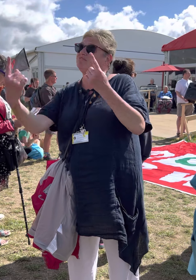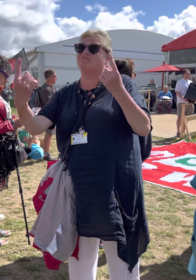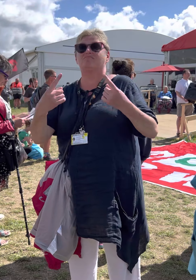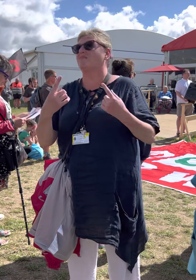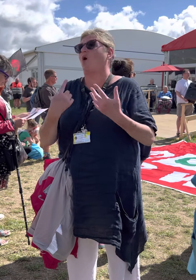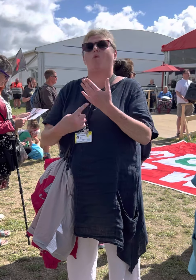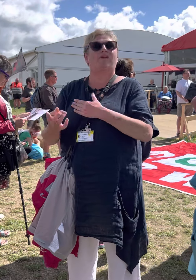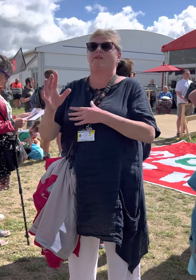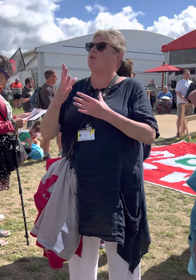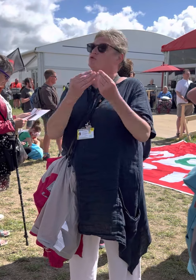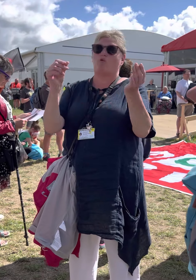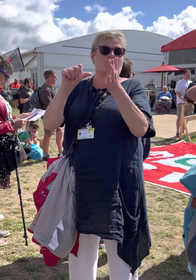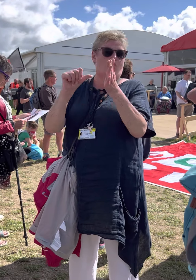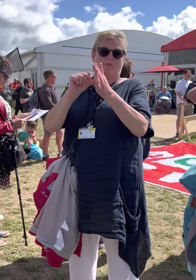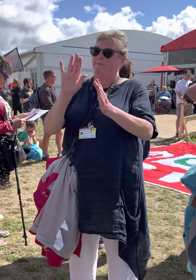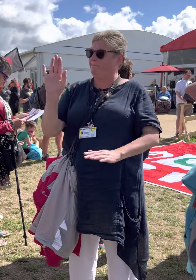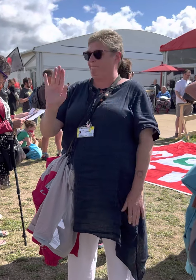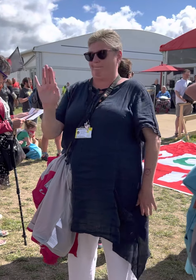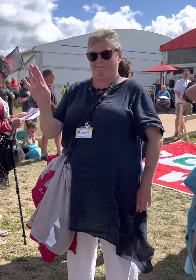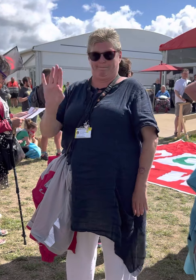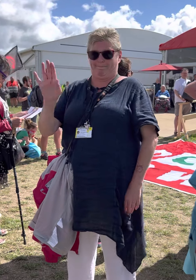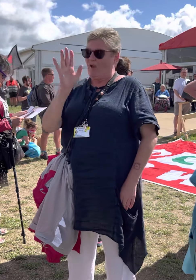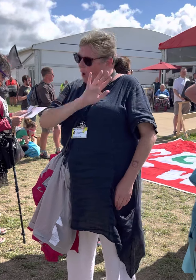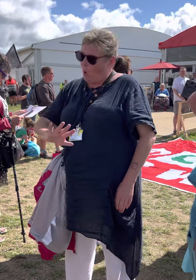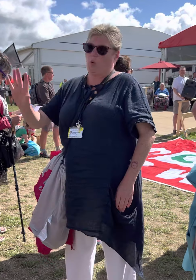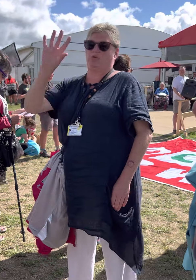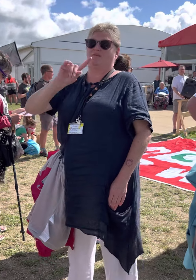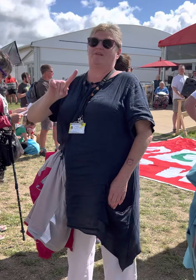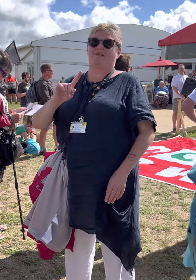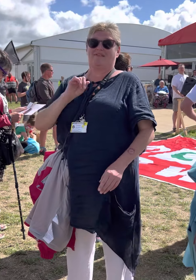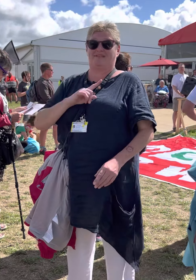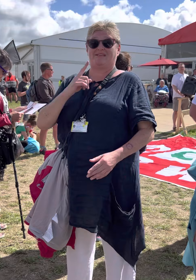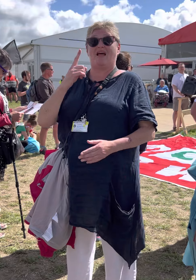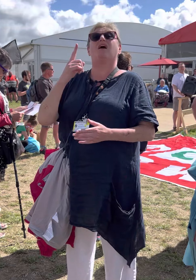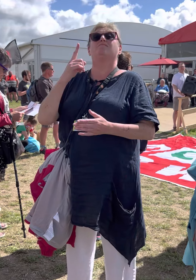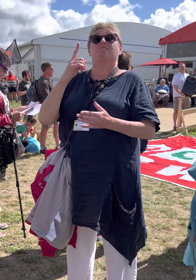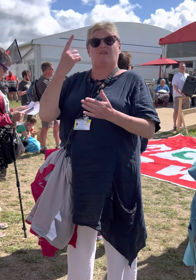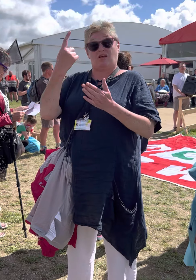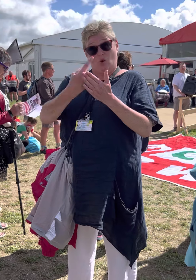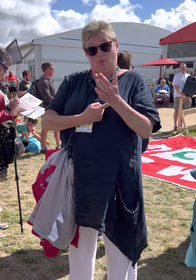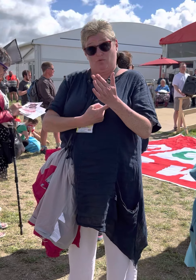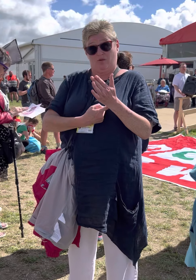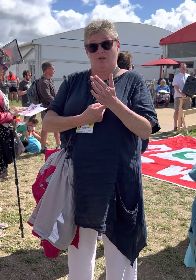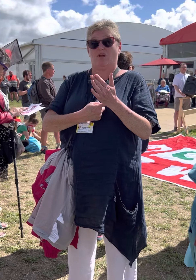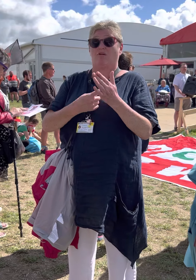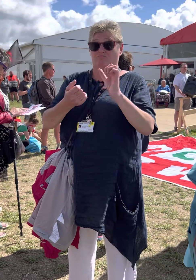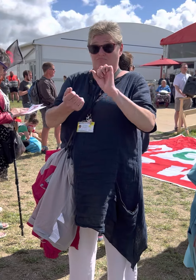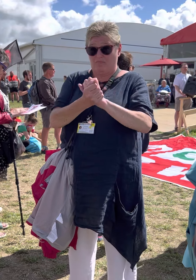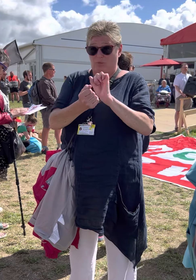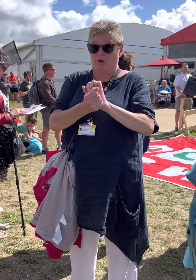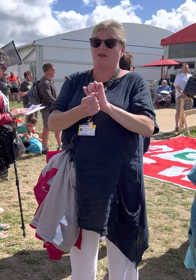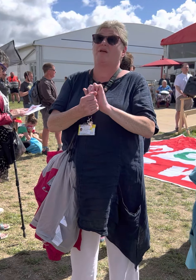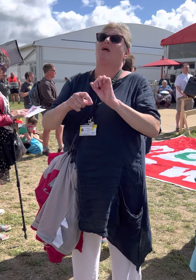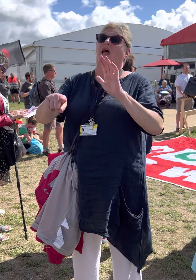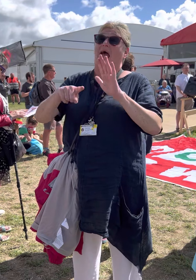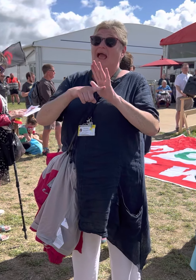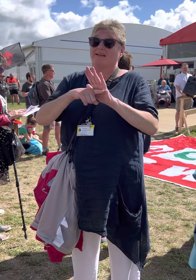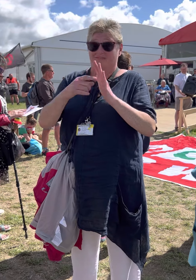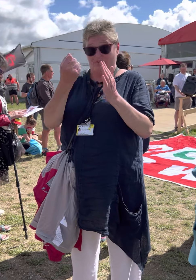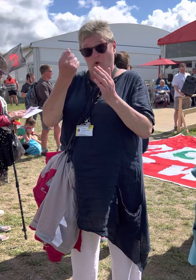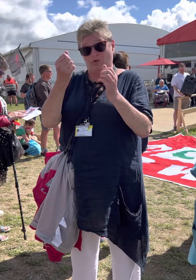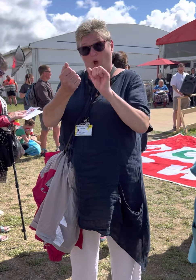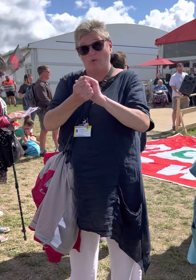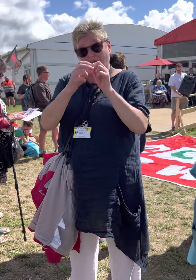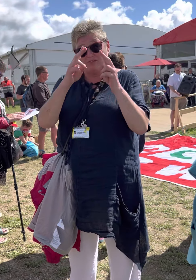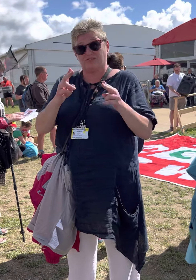sy'n mynd i ddatrys y broblem yma i bob cymuned. Dim ond deddf eiddo sy'n mynd i wneud hynny. A felly dyna pam dyn ni yma